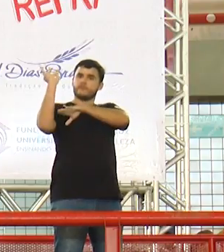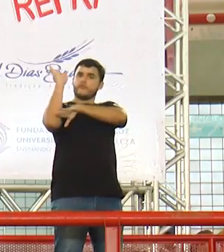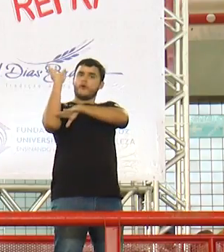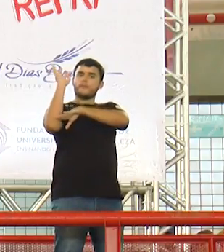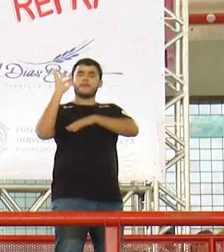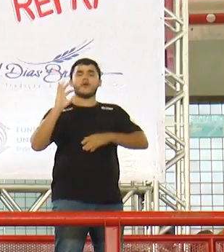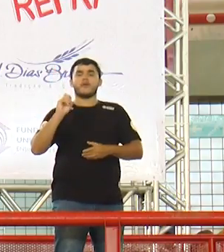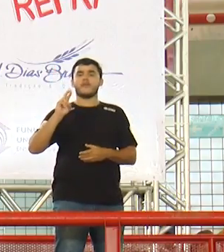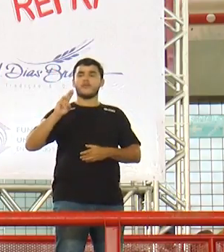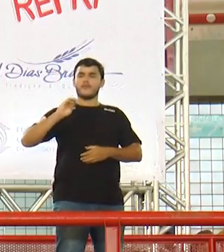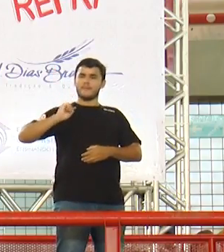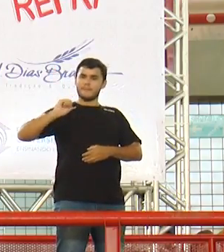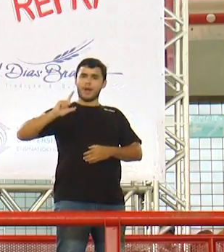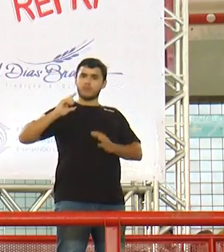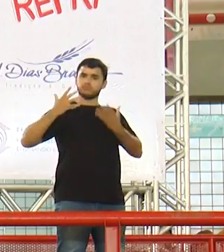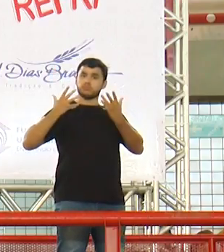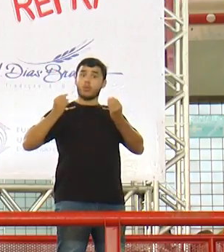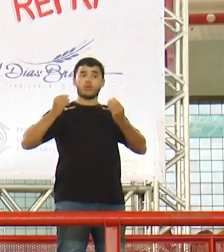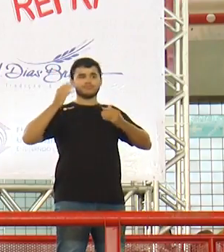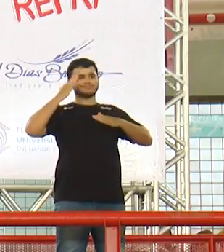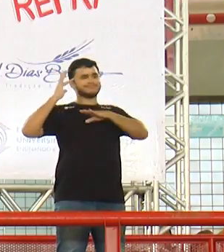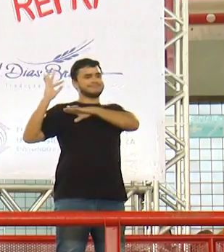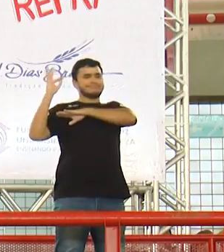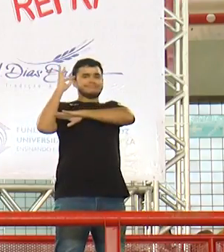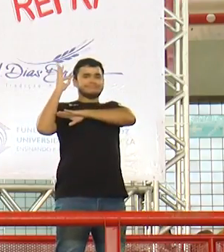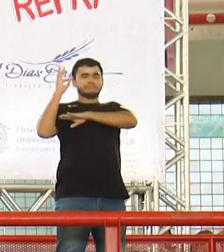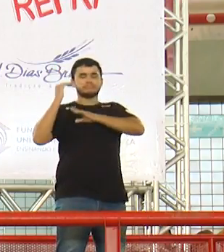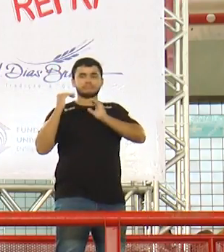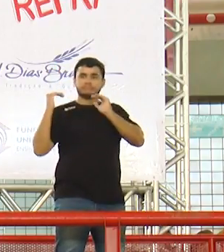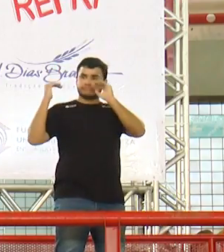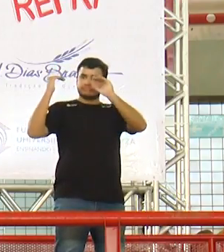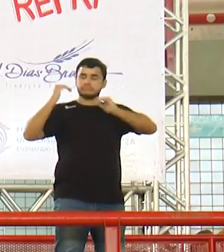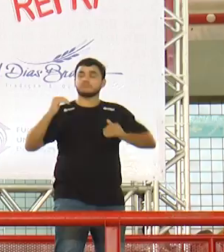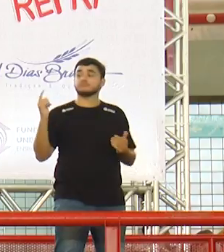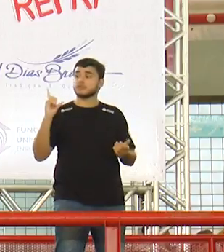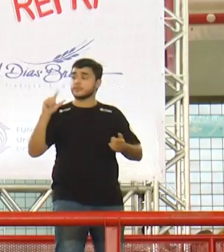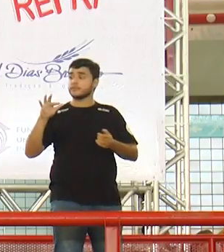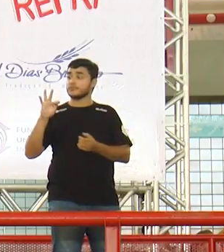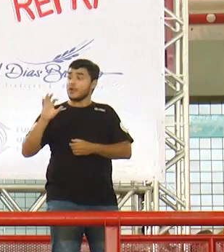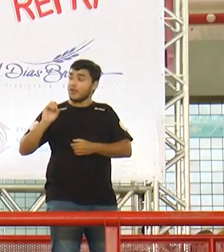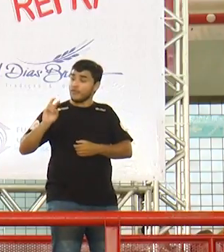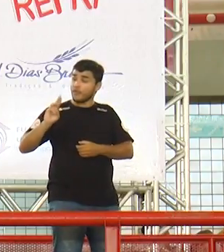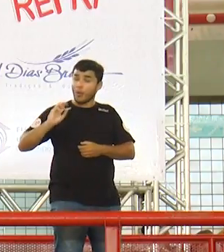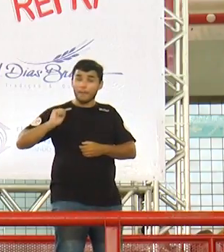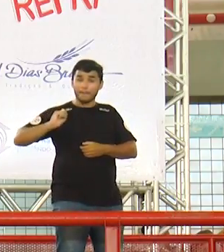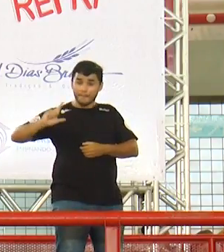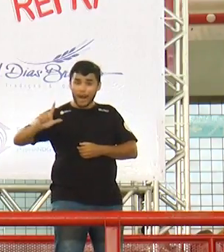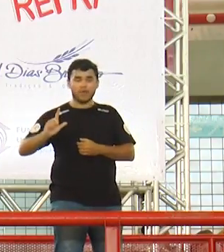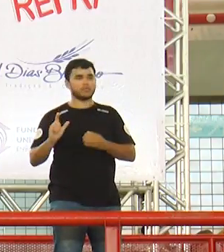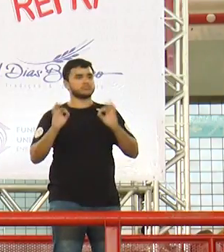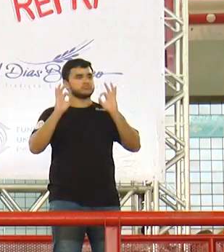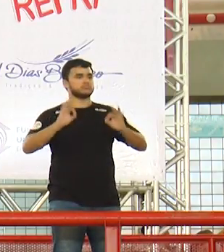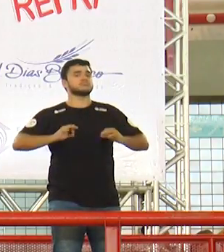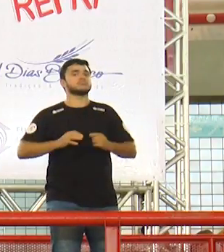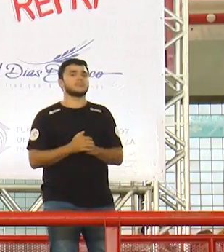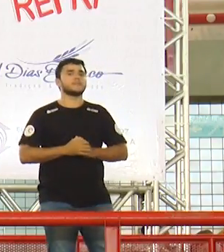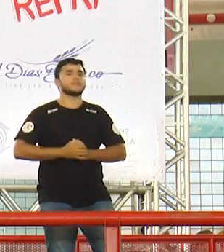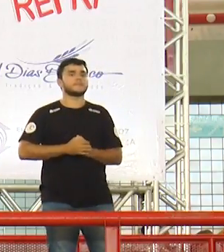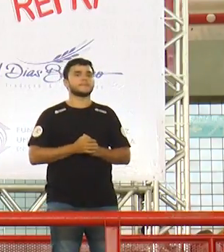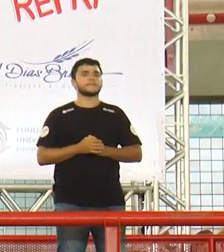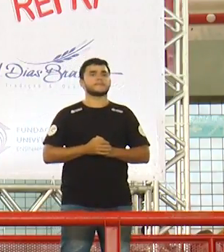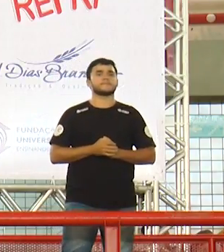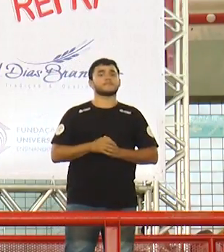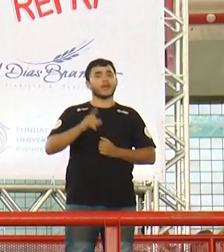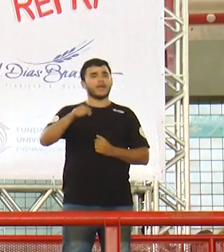formal, que é muito formal. Uma linguagem de uma formalidade muito elevada, aí se torna uma